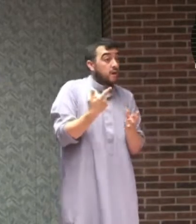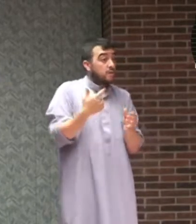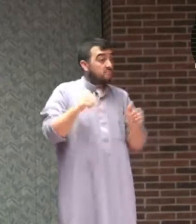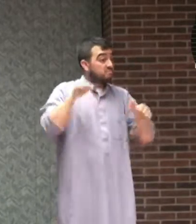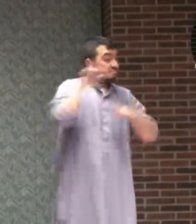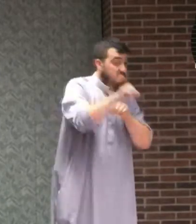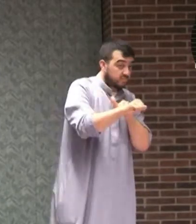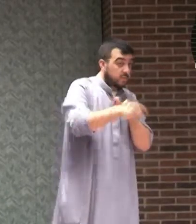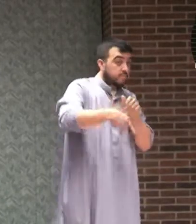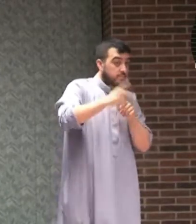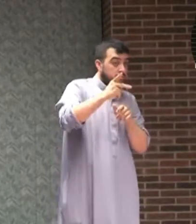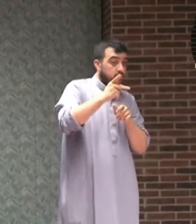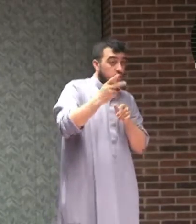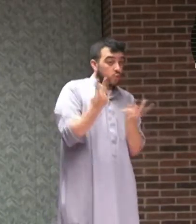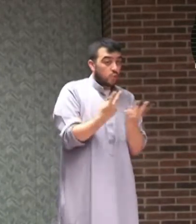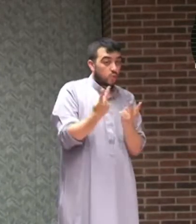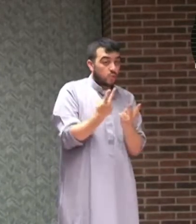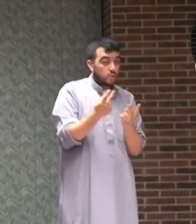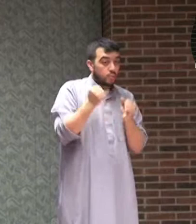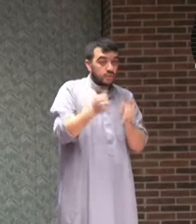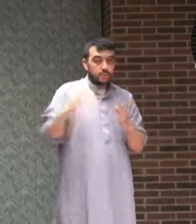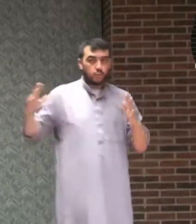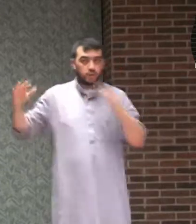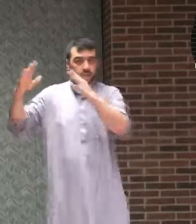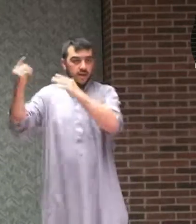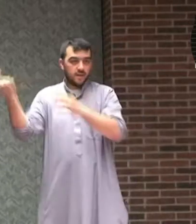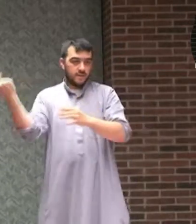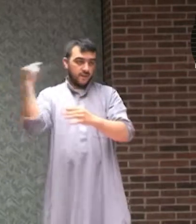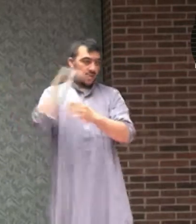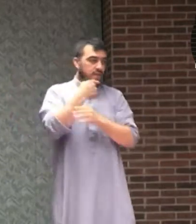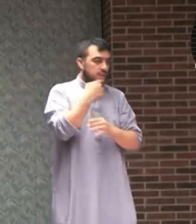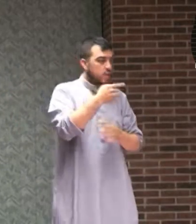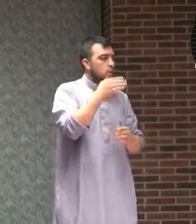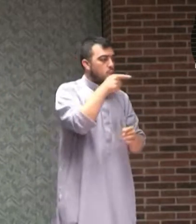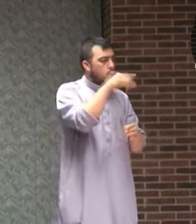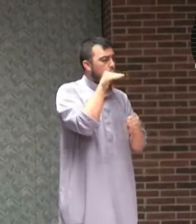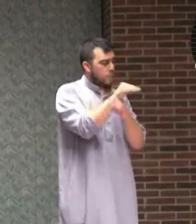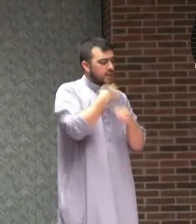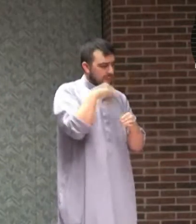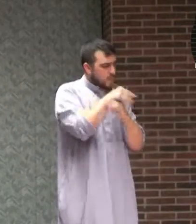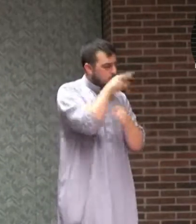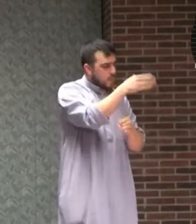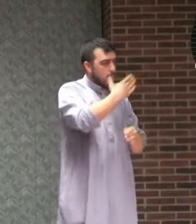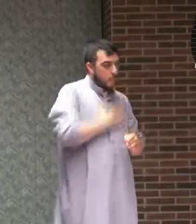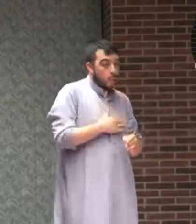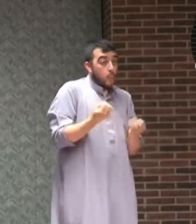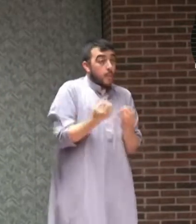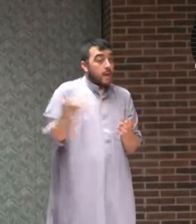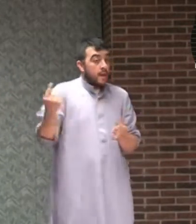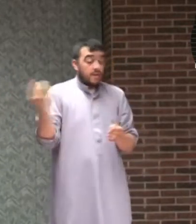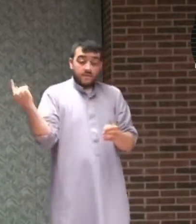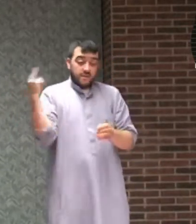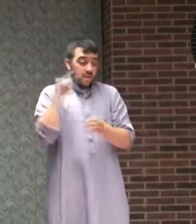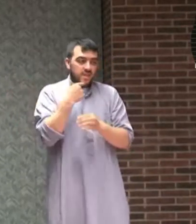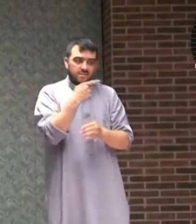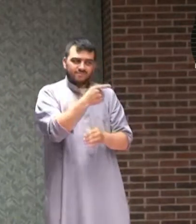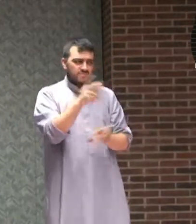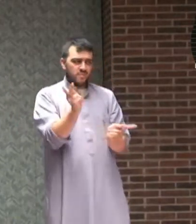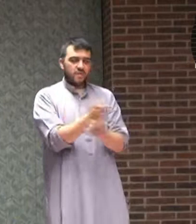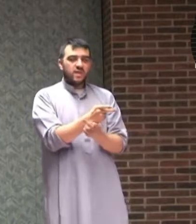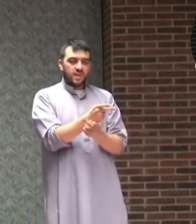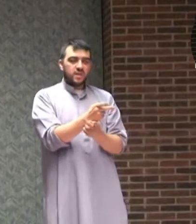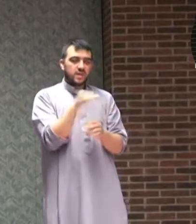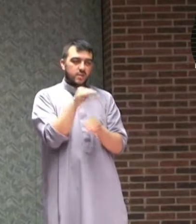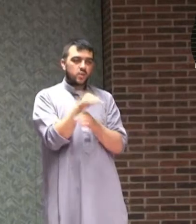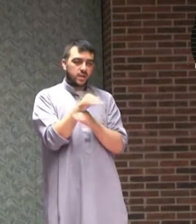en opposition. D'accord ? Donc les éléments, la terre sur laquelle nous avons commis des péchés,